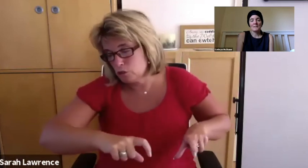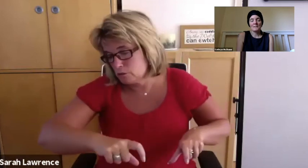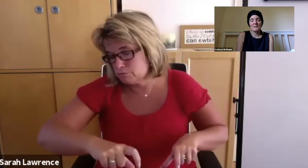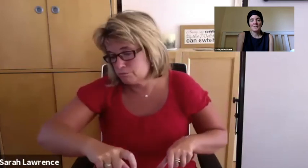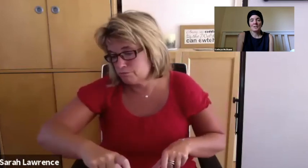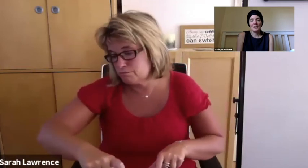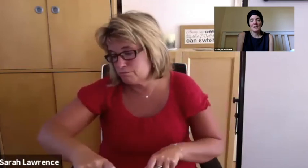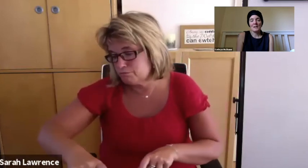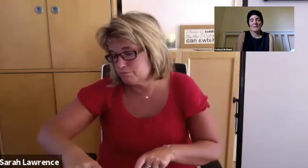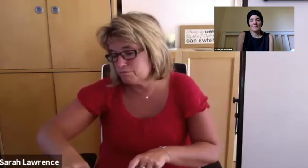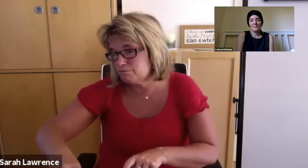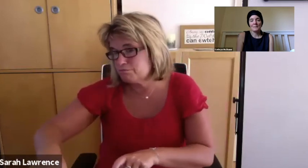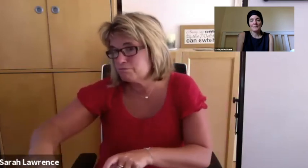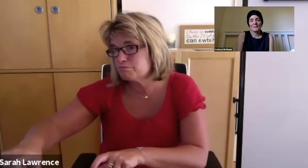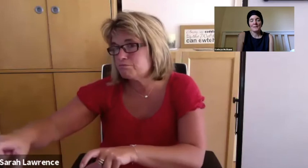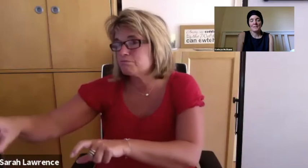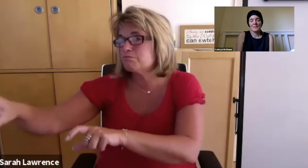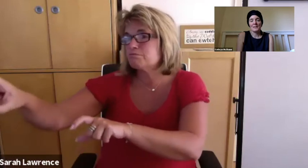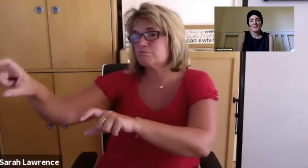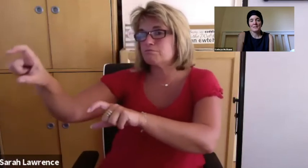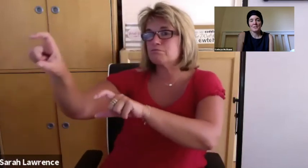dyn ni'n creu y ddraig eto.